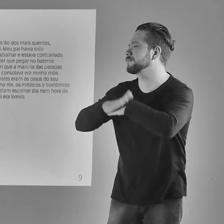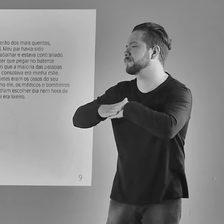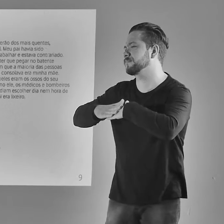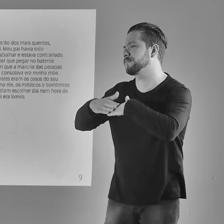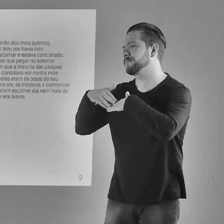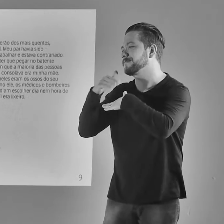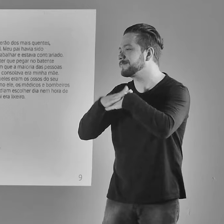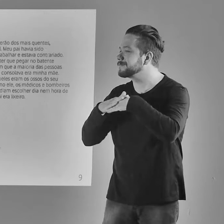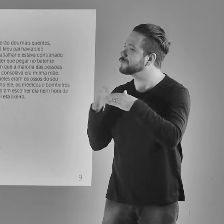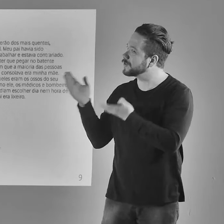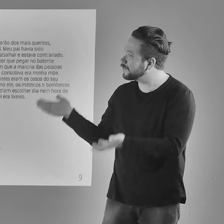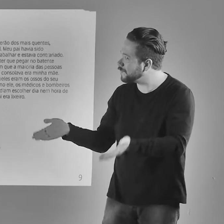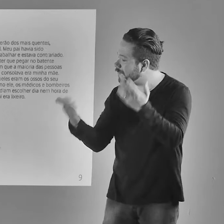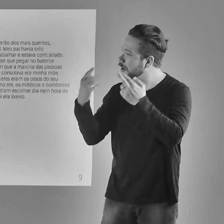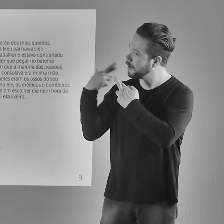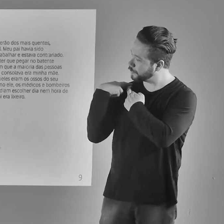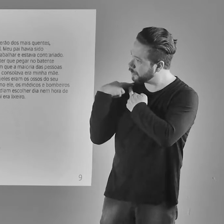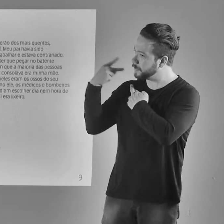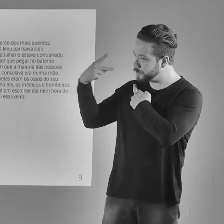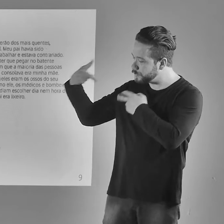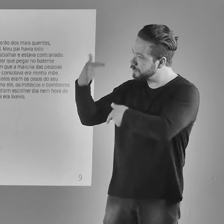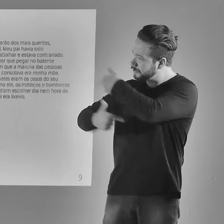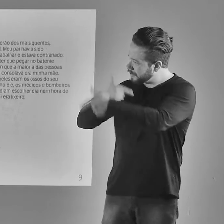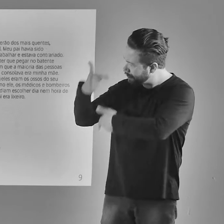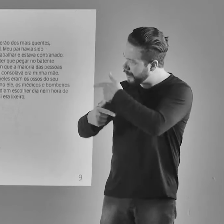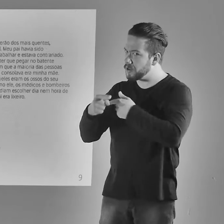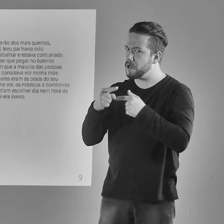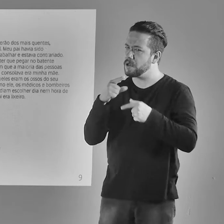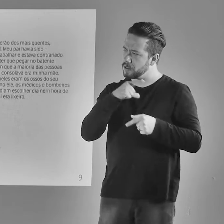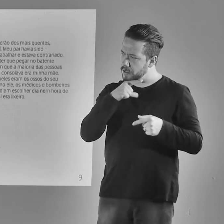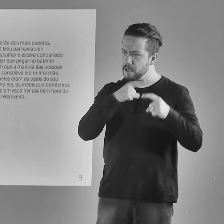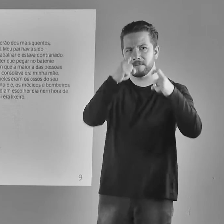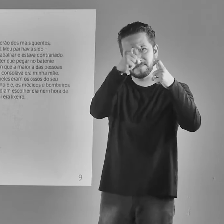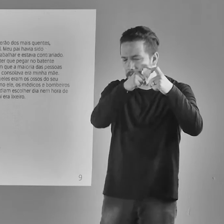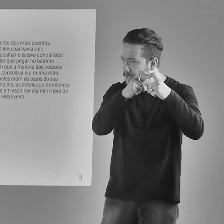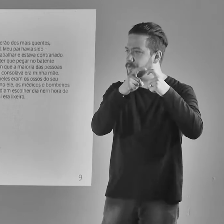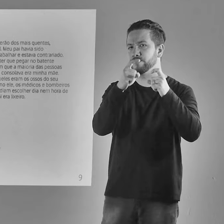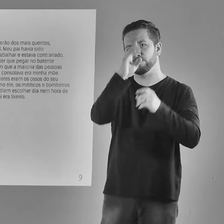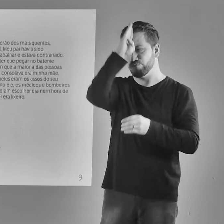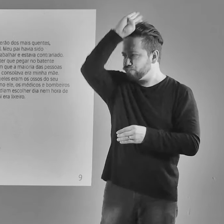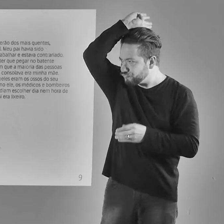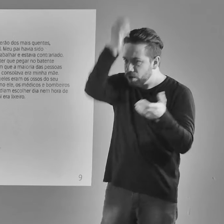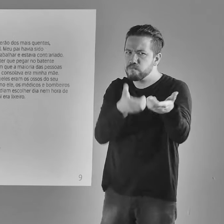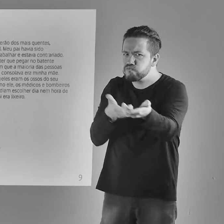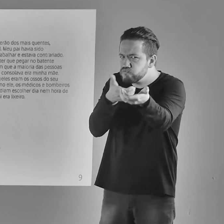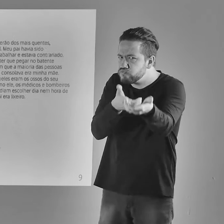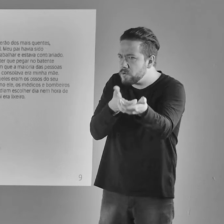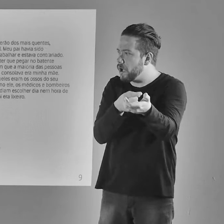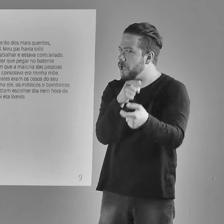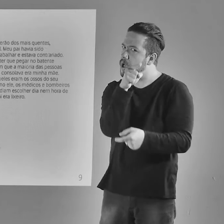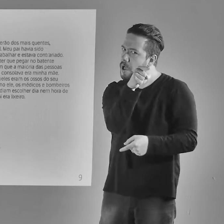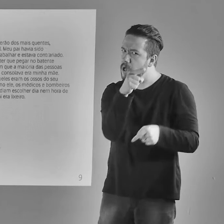aqueles eram ossos do seu ofício e que, assim como ele, médicos e bombeiros também não